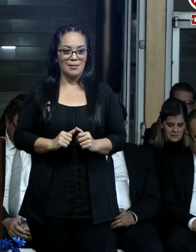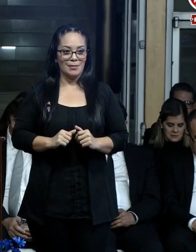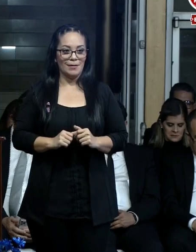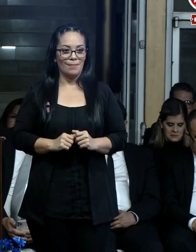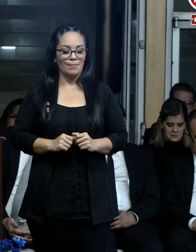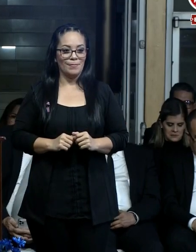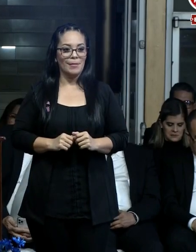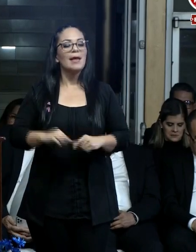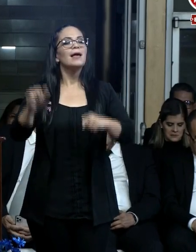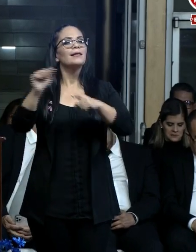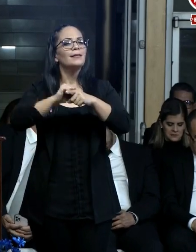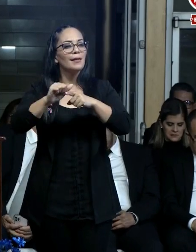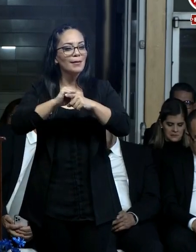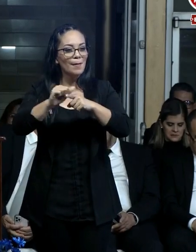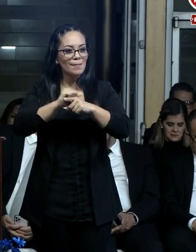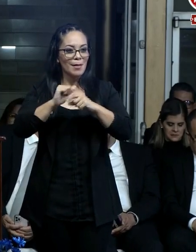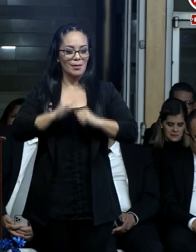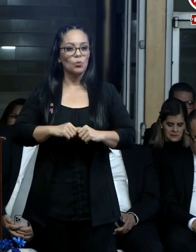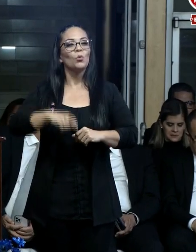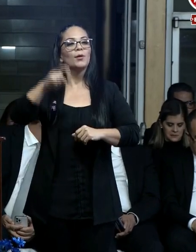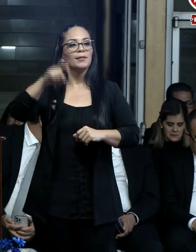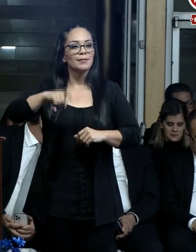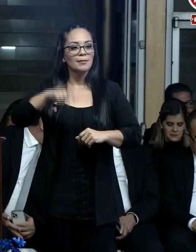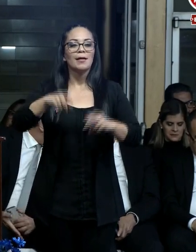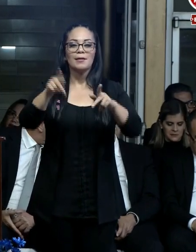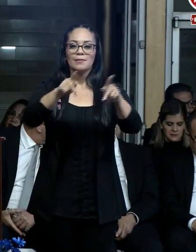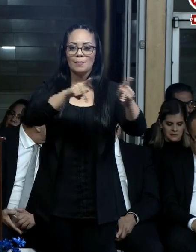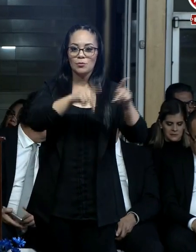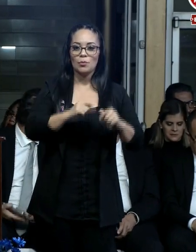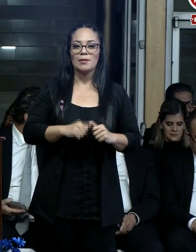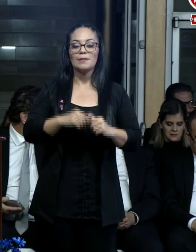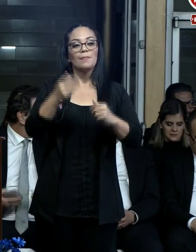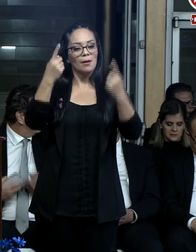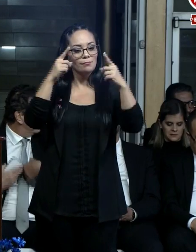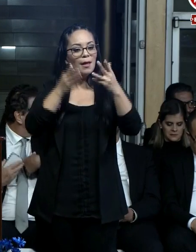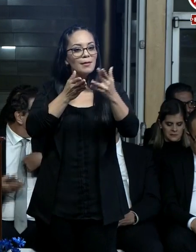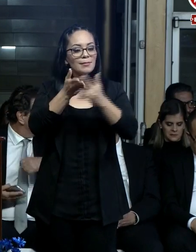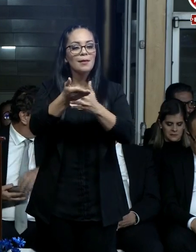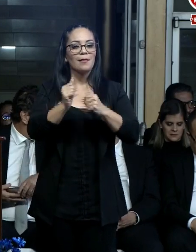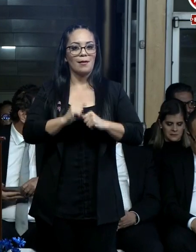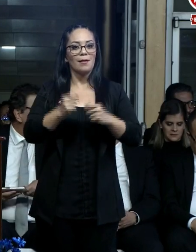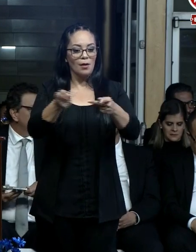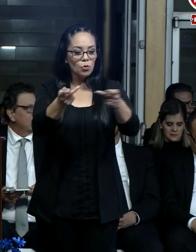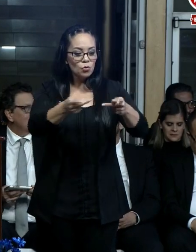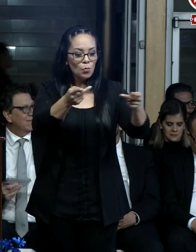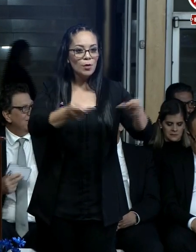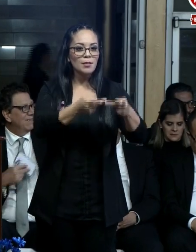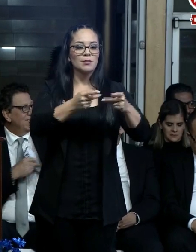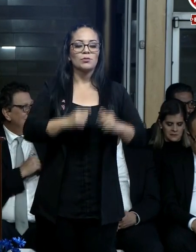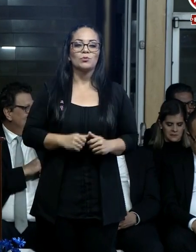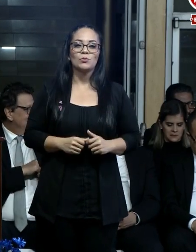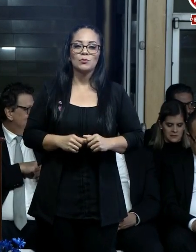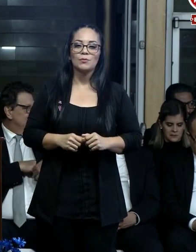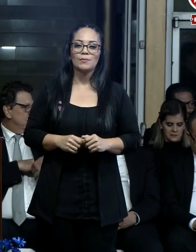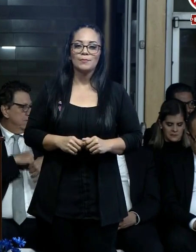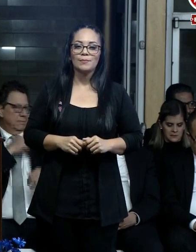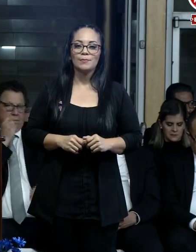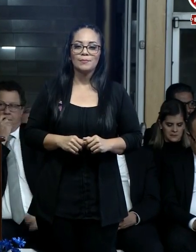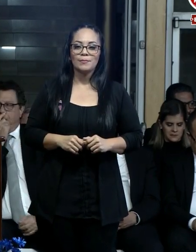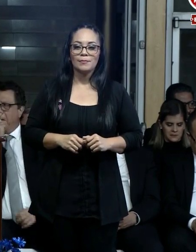el entrenamiento que necesitan las personas para acceder a esos